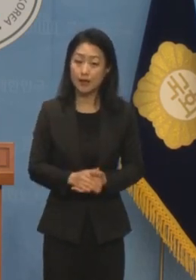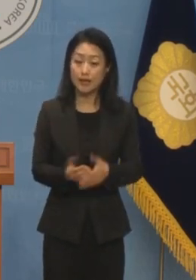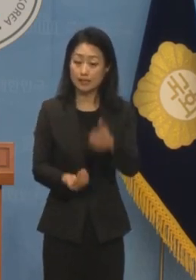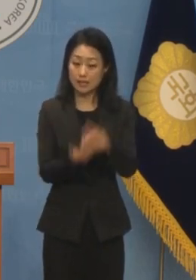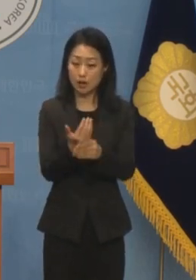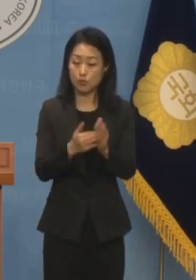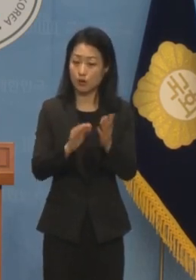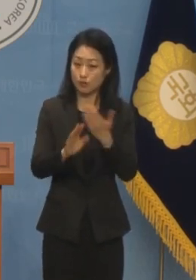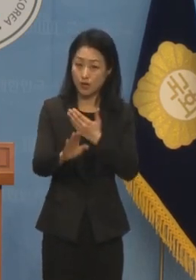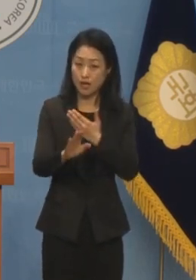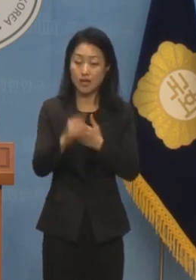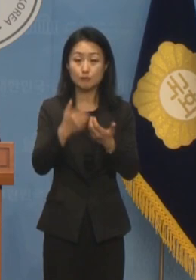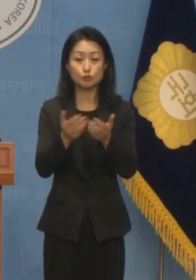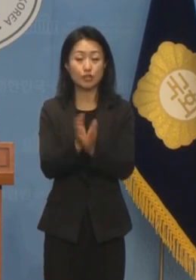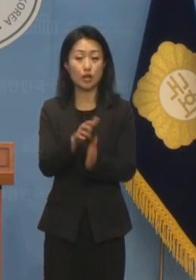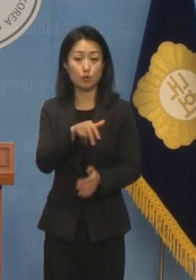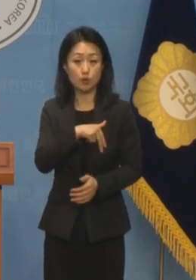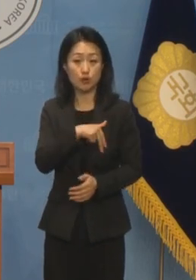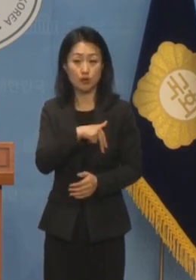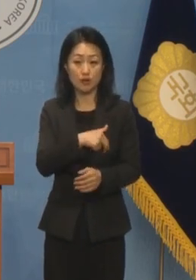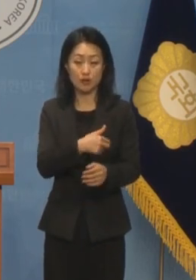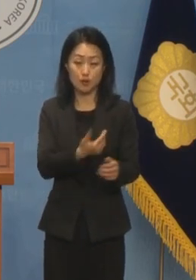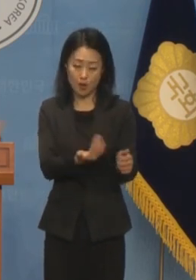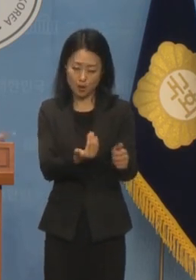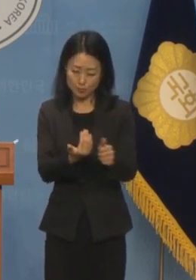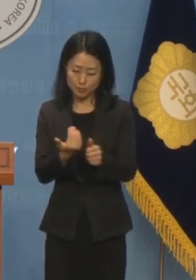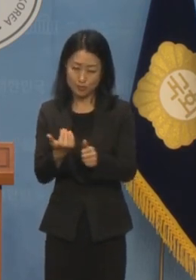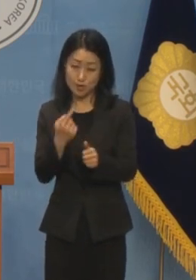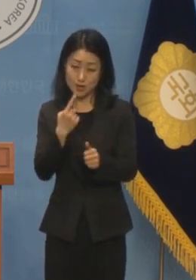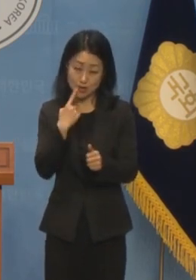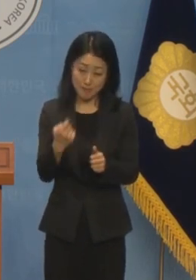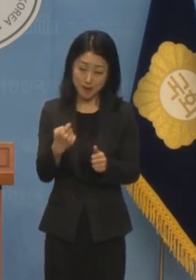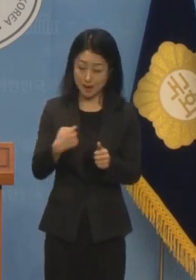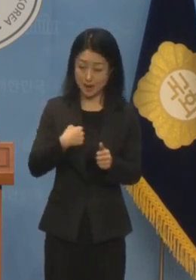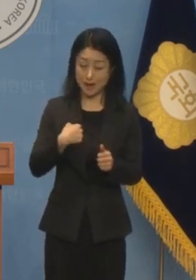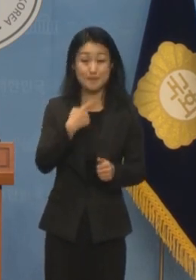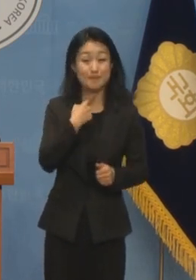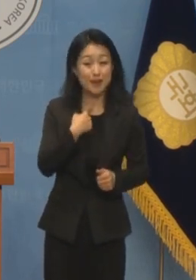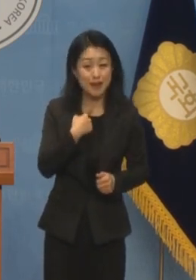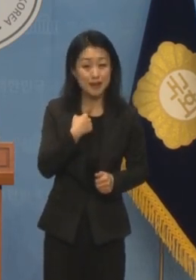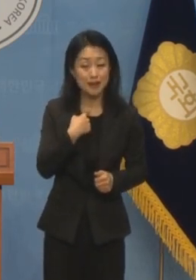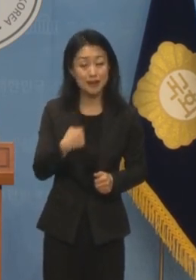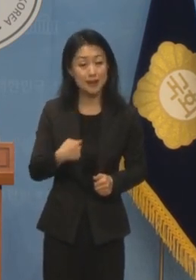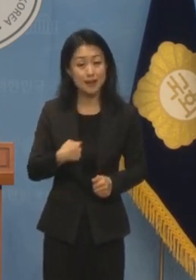후 민주당 의원들이 해유 협박을 했을 때도